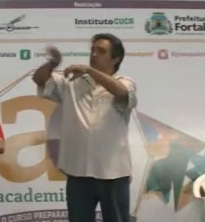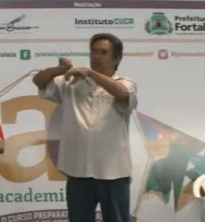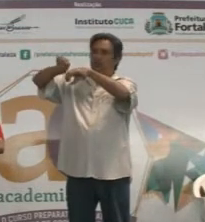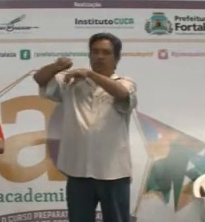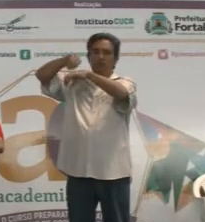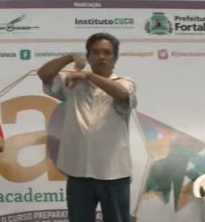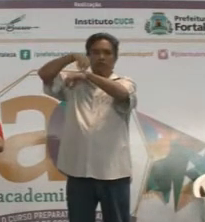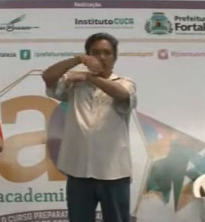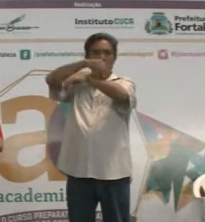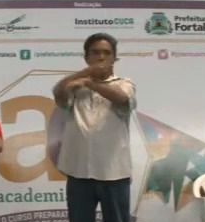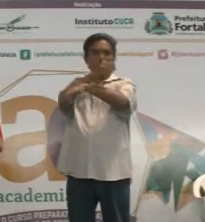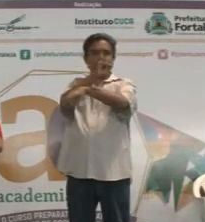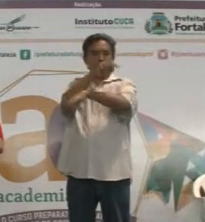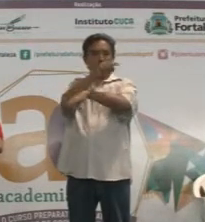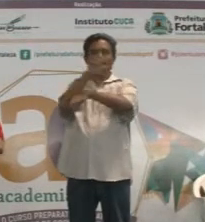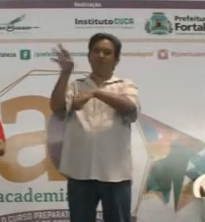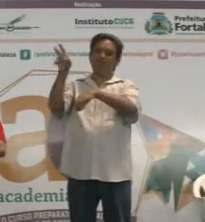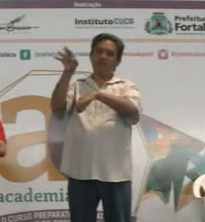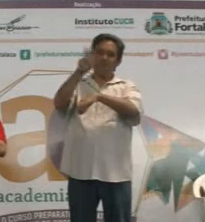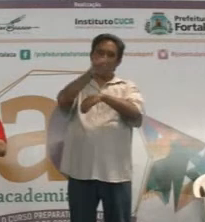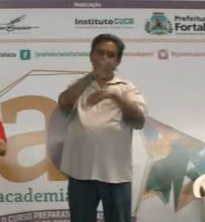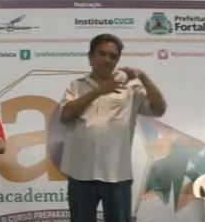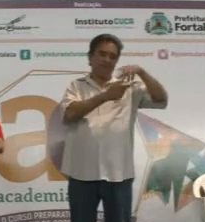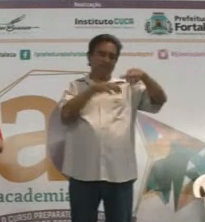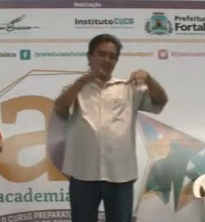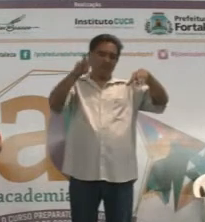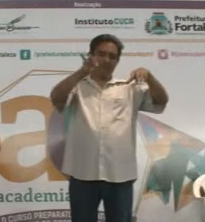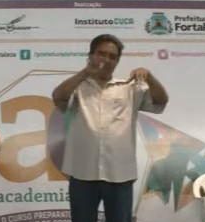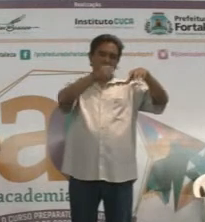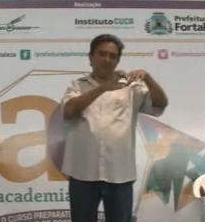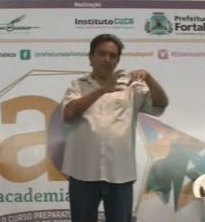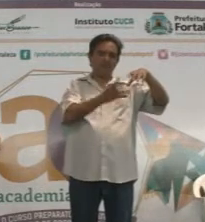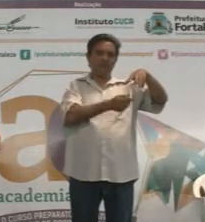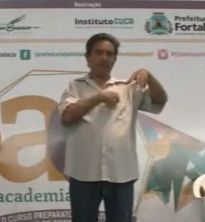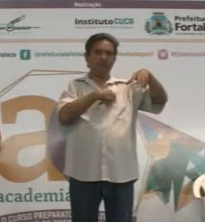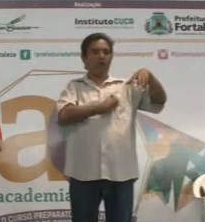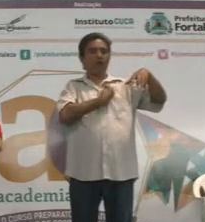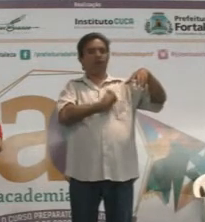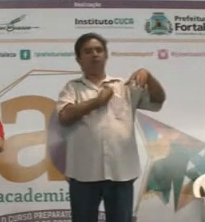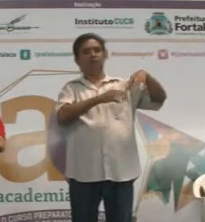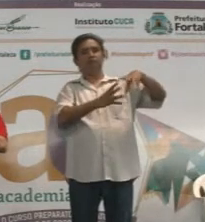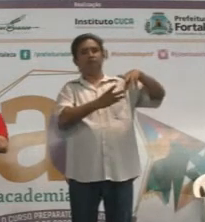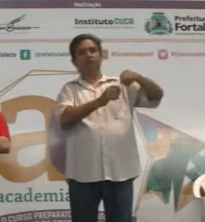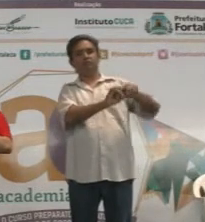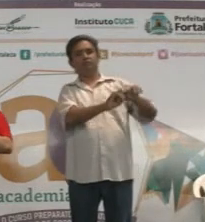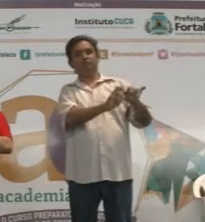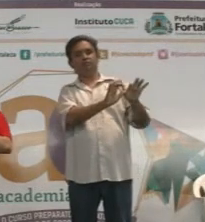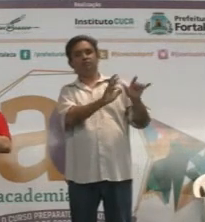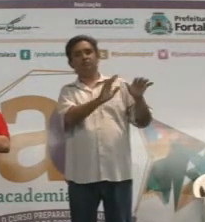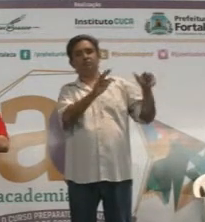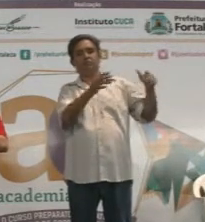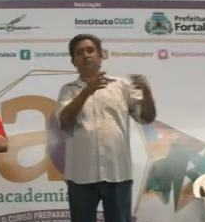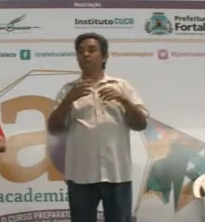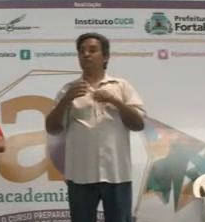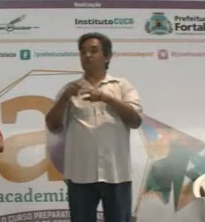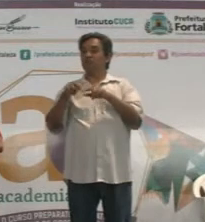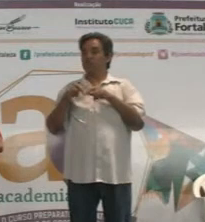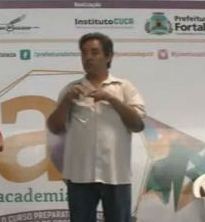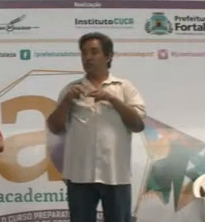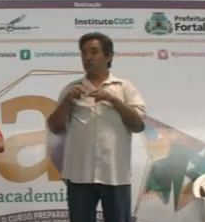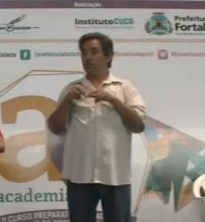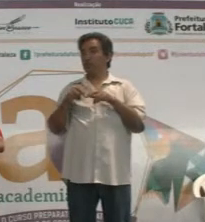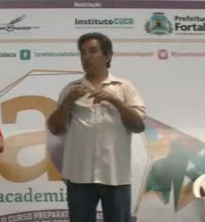compostos orgânicos, esses compostos orgânicos poderiam ter vindo também de Marte. Então, tem alguma associação por isso, a